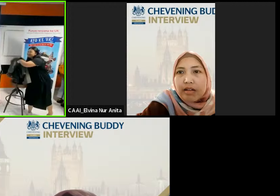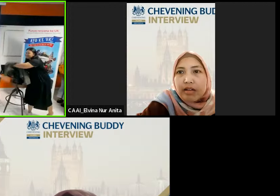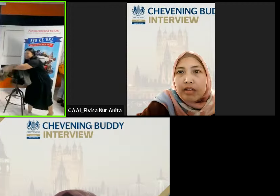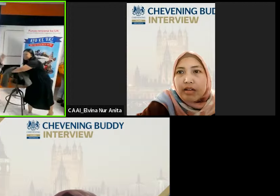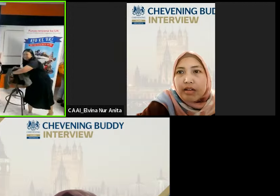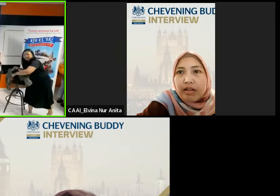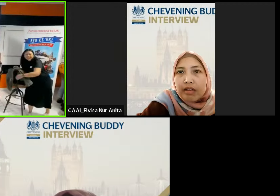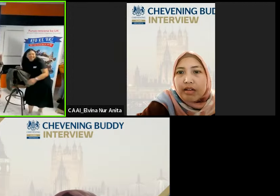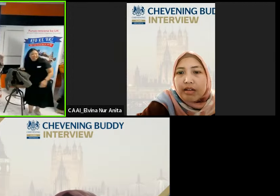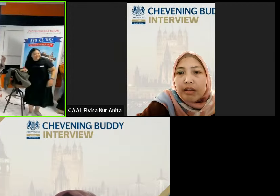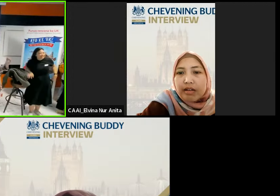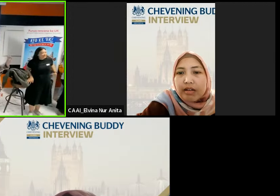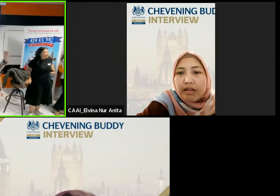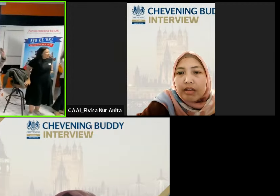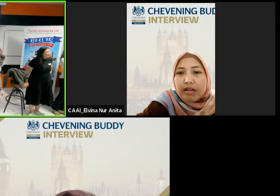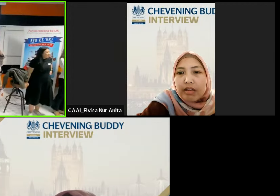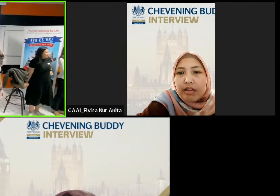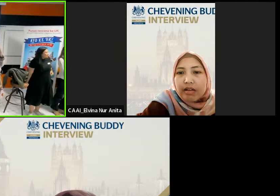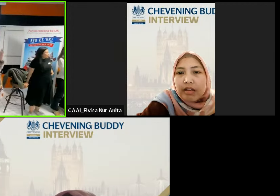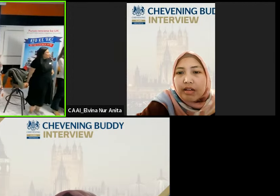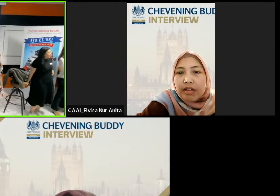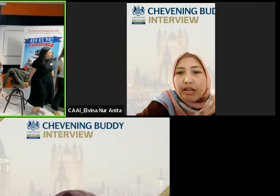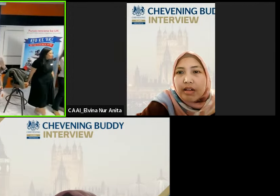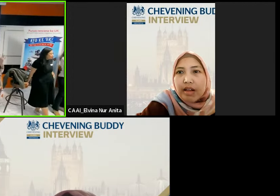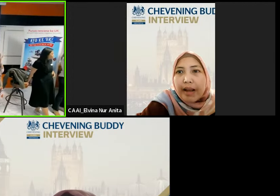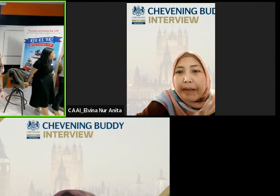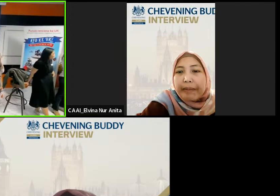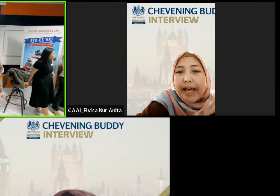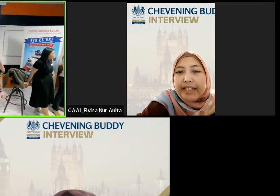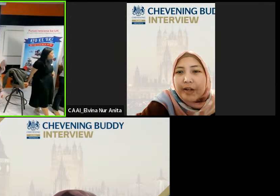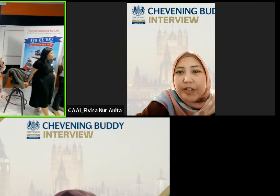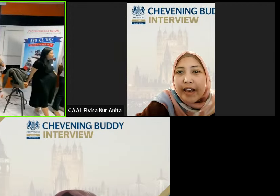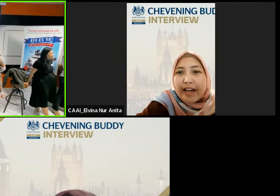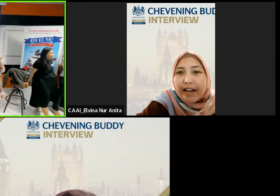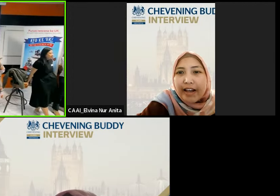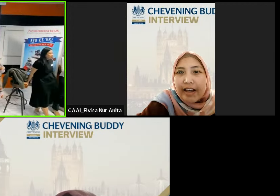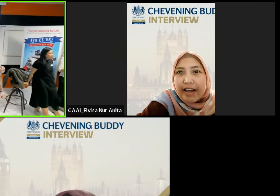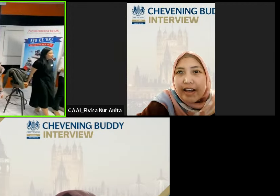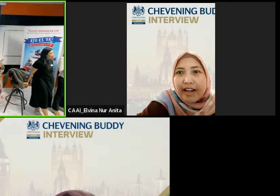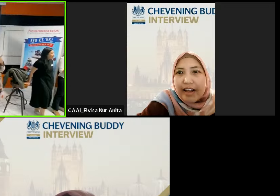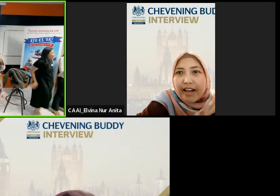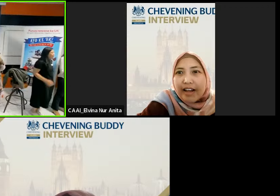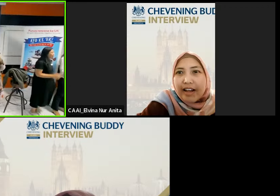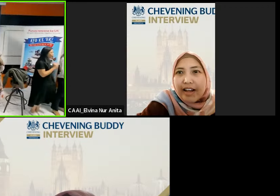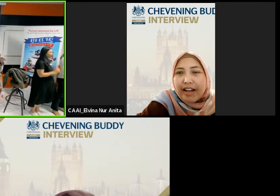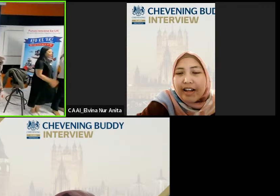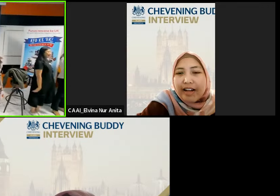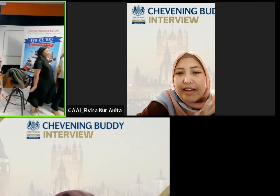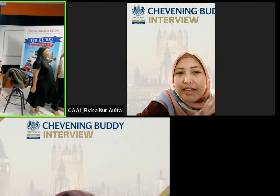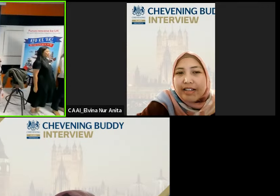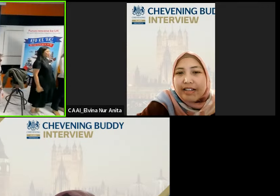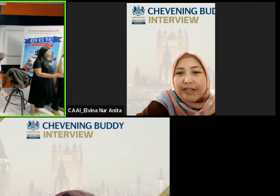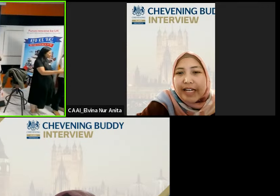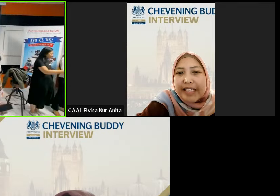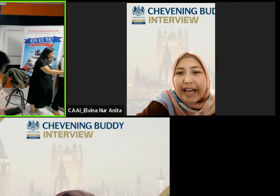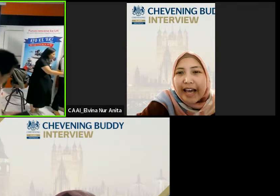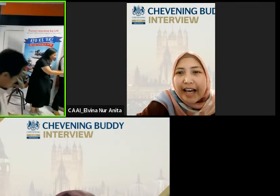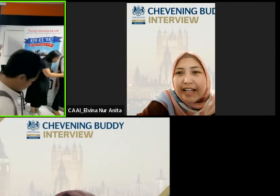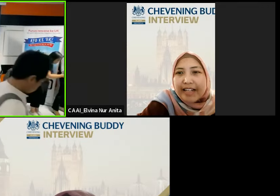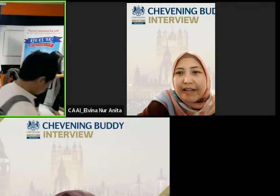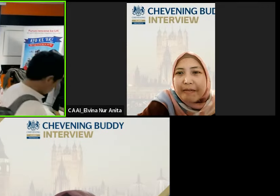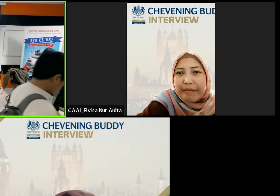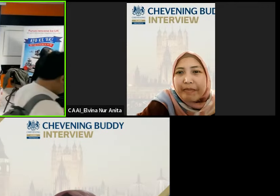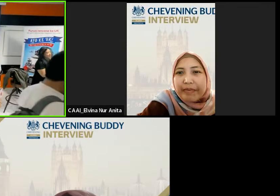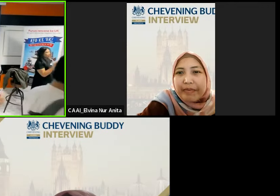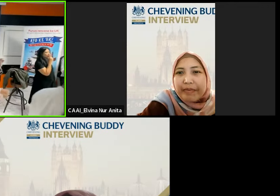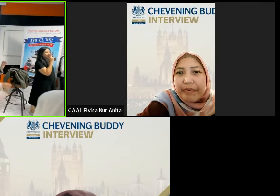Makasih Kak maaf tadi room berapa Kak bel seharusnya Oke Baik siap Heeh Makasih ya